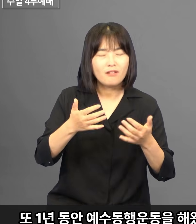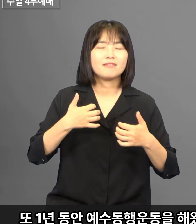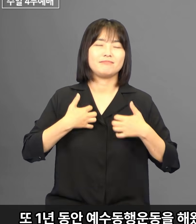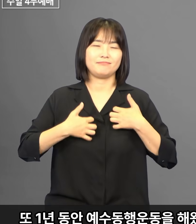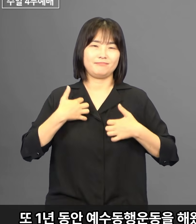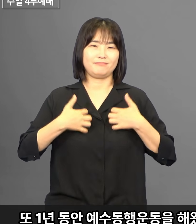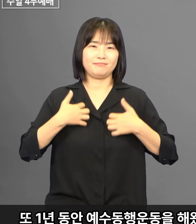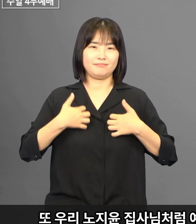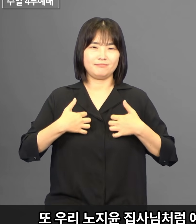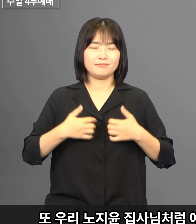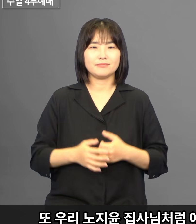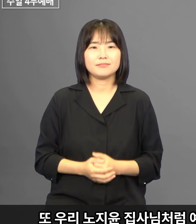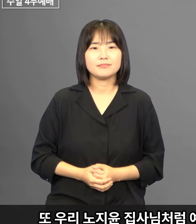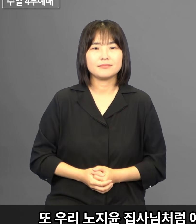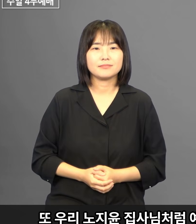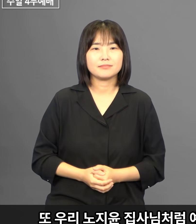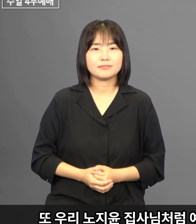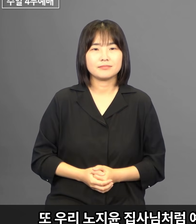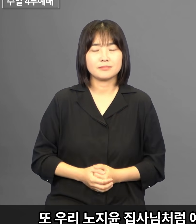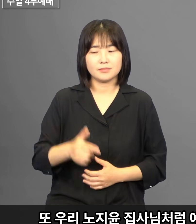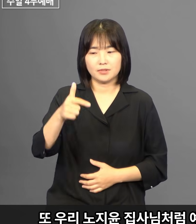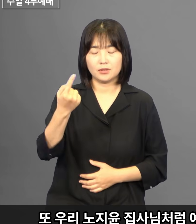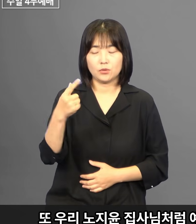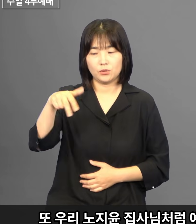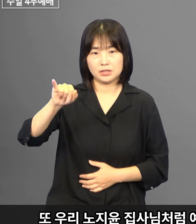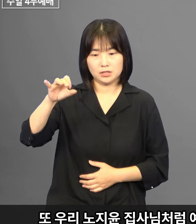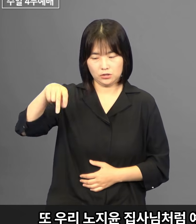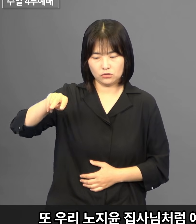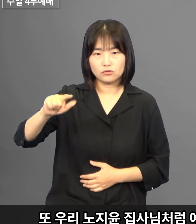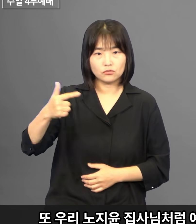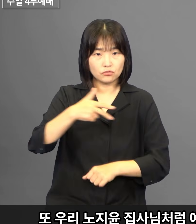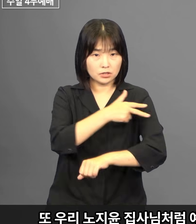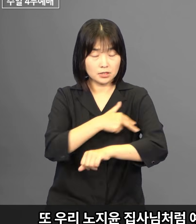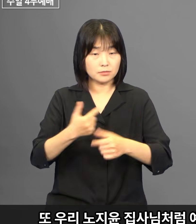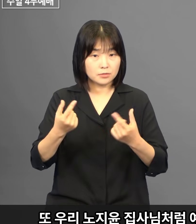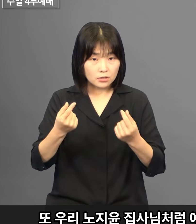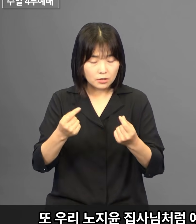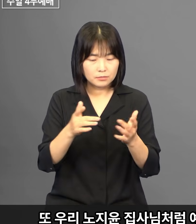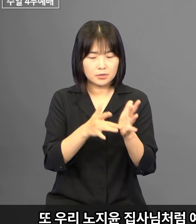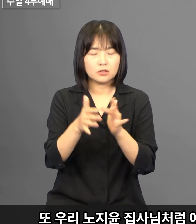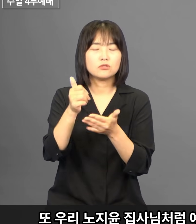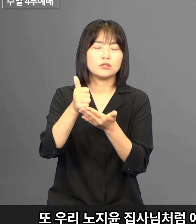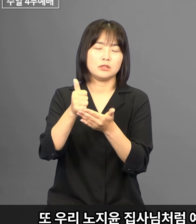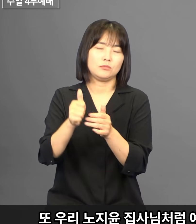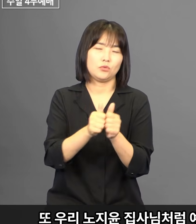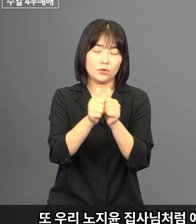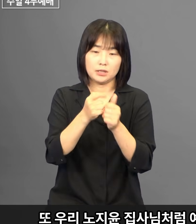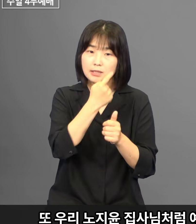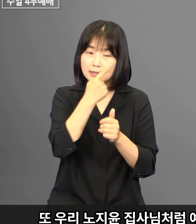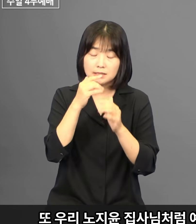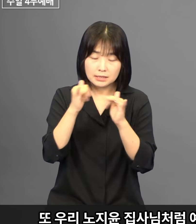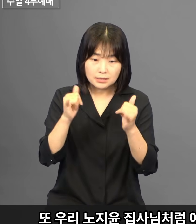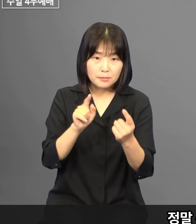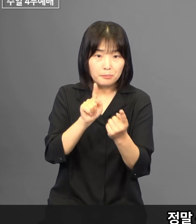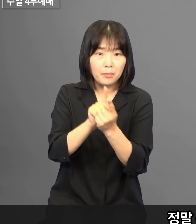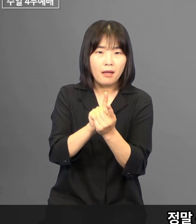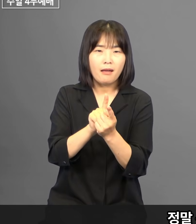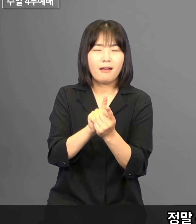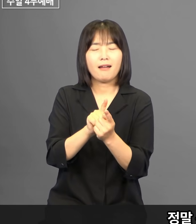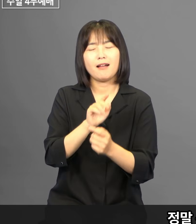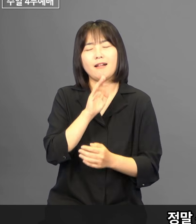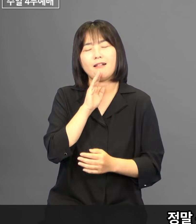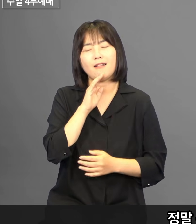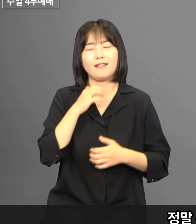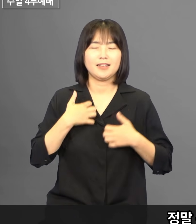기쁨이고, 또 우리 노지훈 집사님처럼 예수님과 동행하는 증인을 만나는 것도 정말